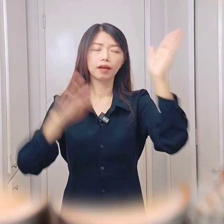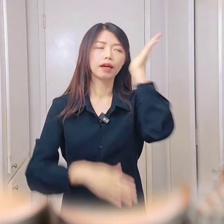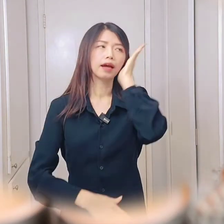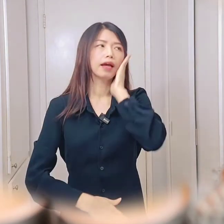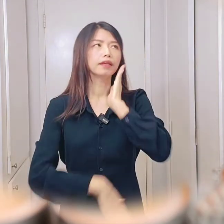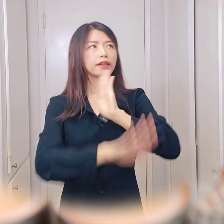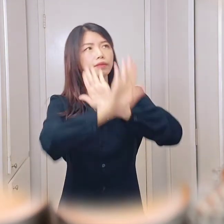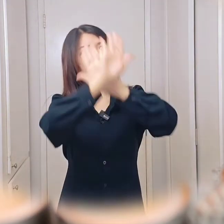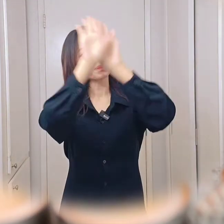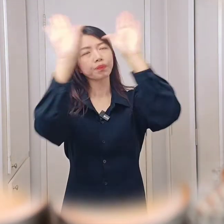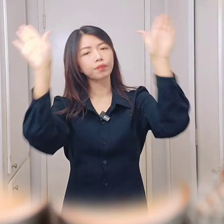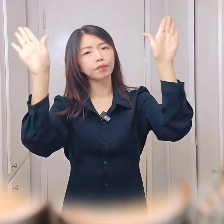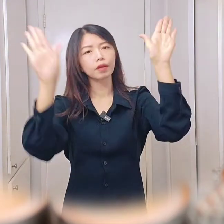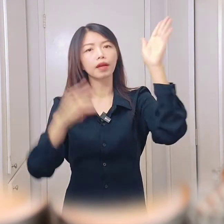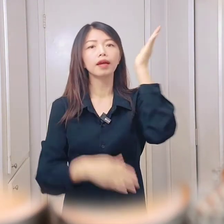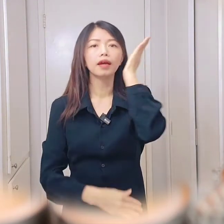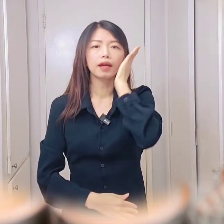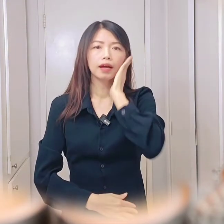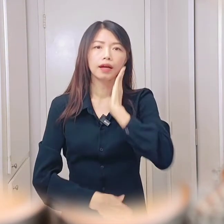밝다.